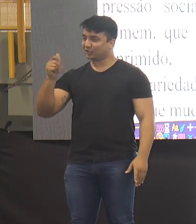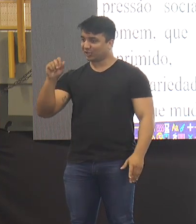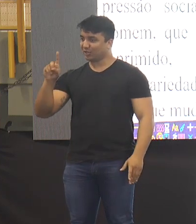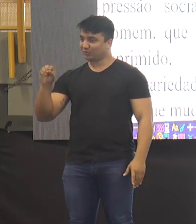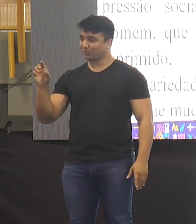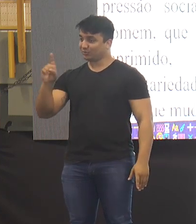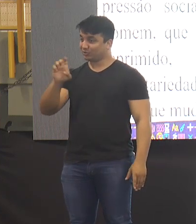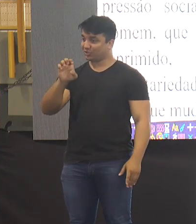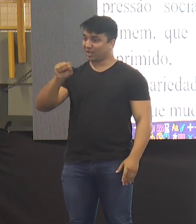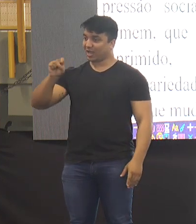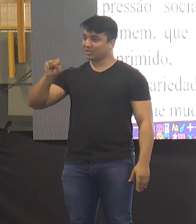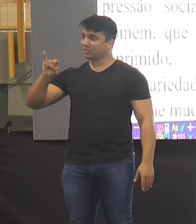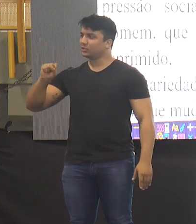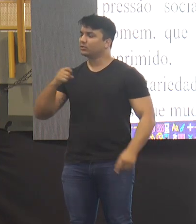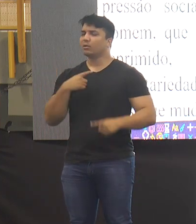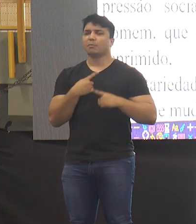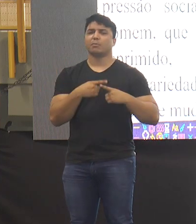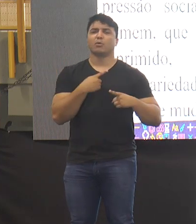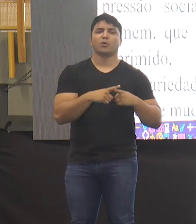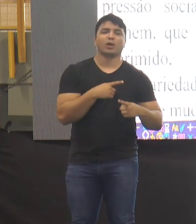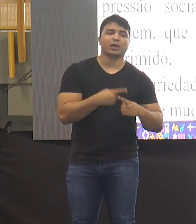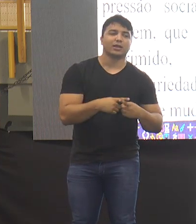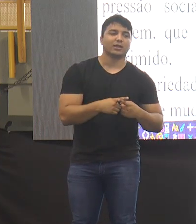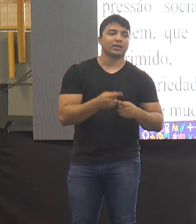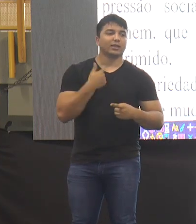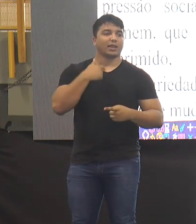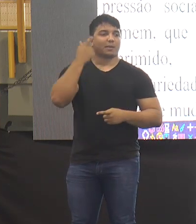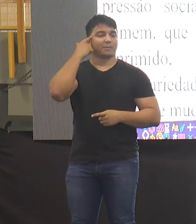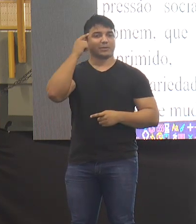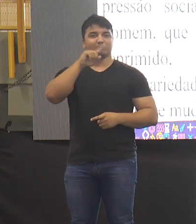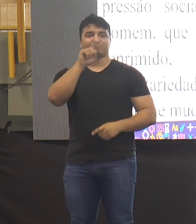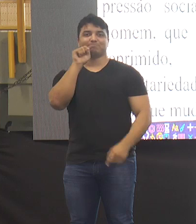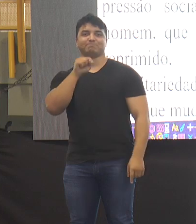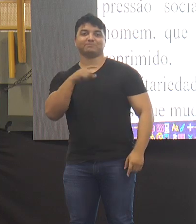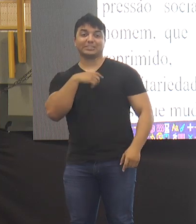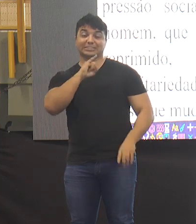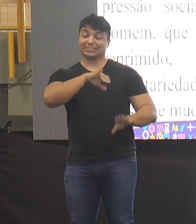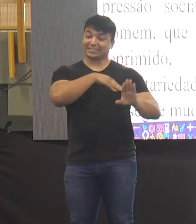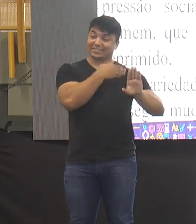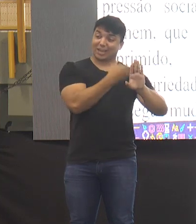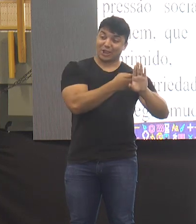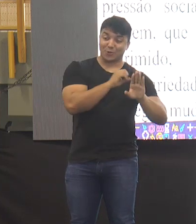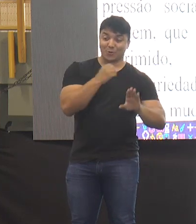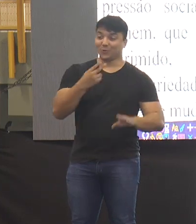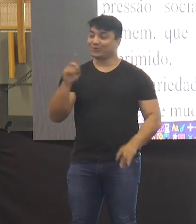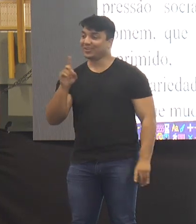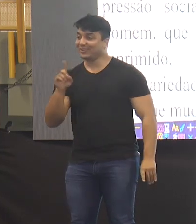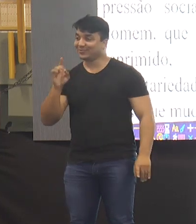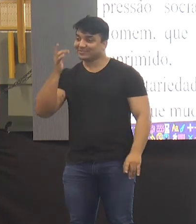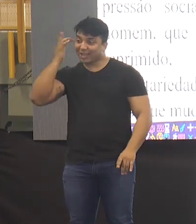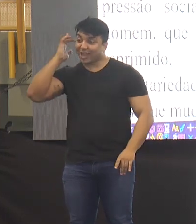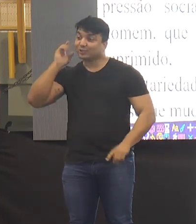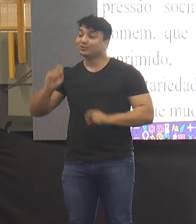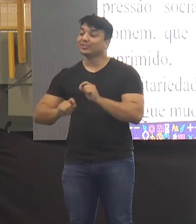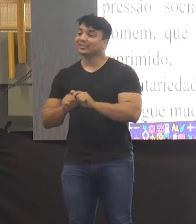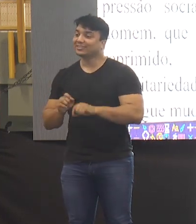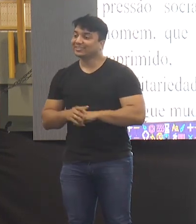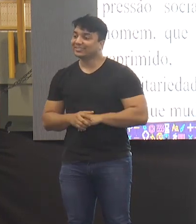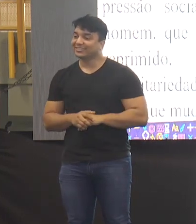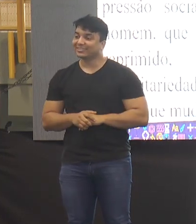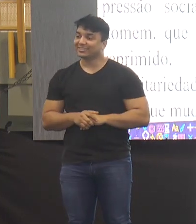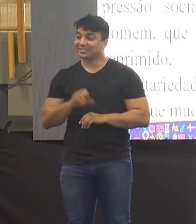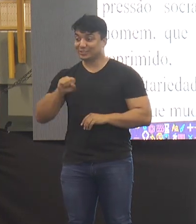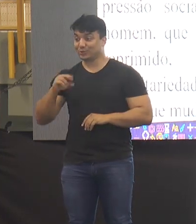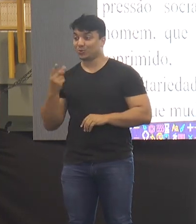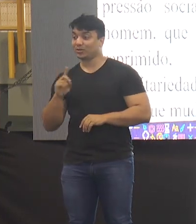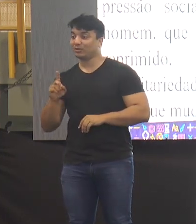Assis estava nos Trend Topics do Twitter, estava lá a polêmica, Capitu traiu ou não Bentinho. A primeira